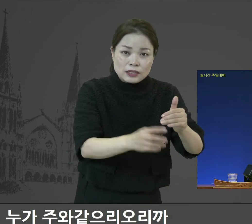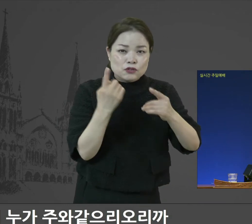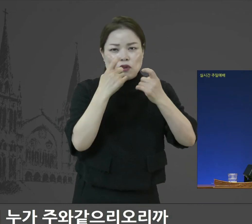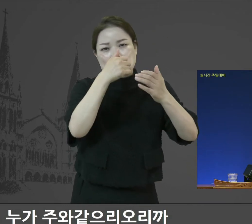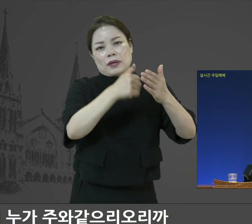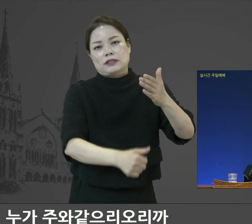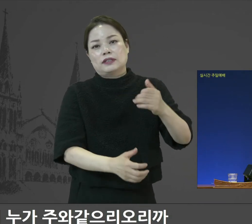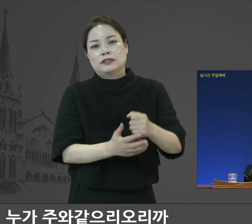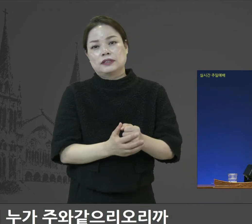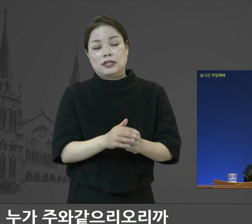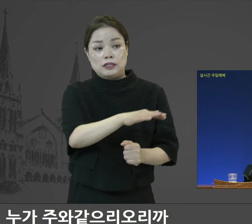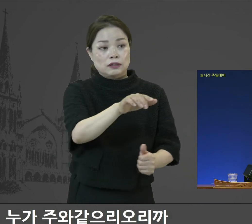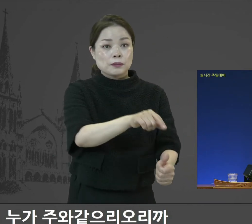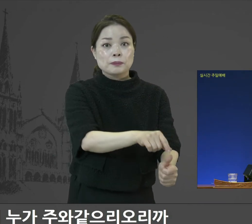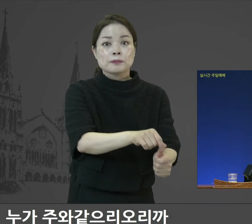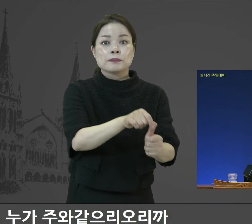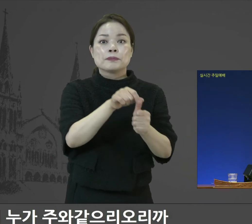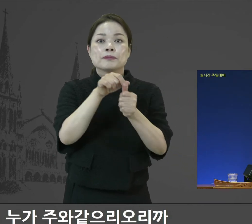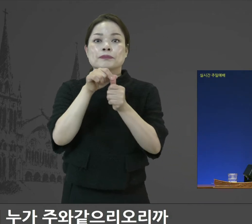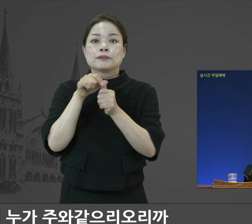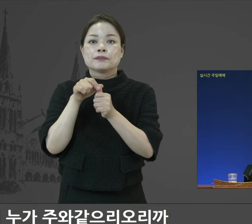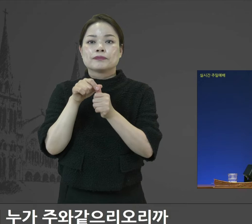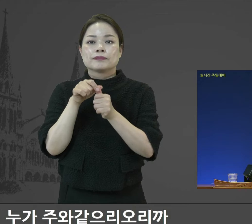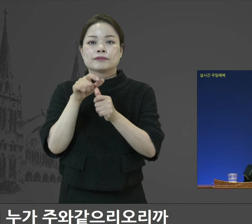21절에 그를 끌어올려서 더욱